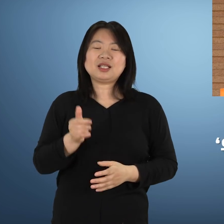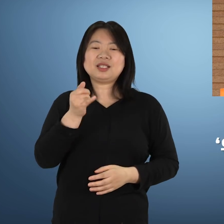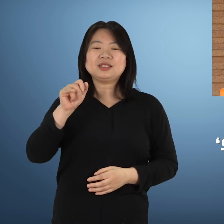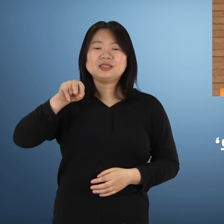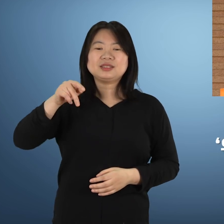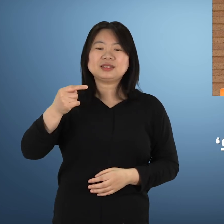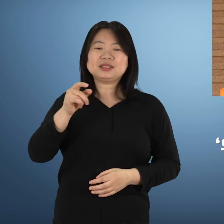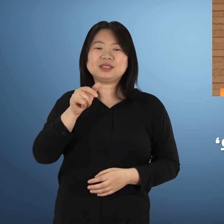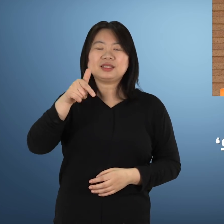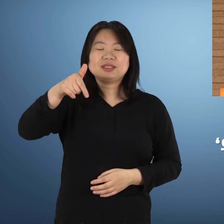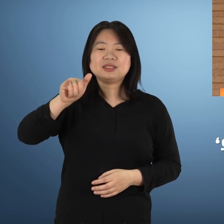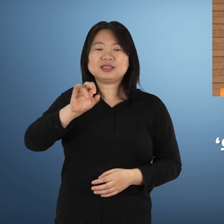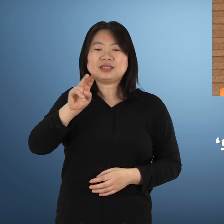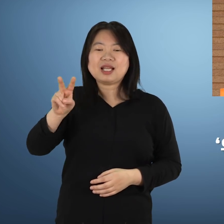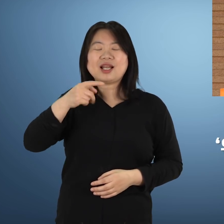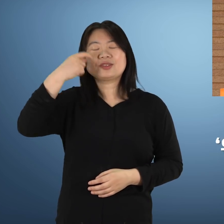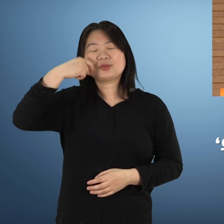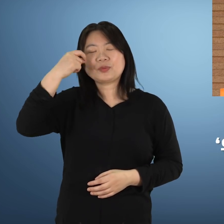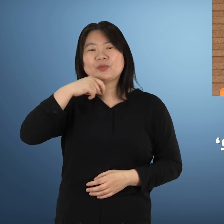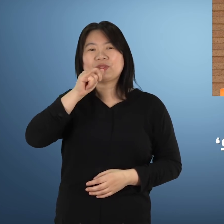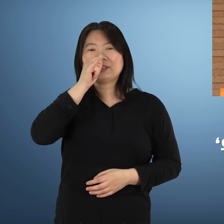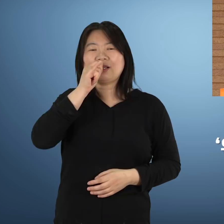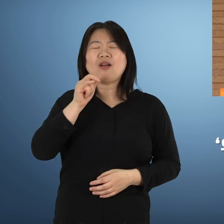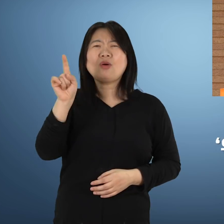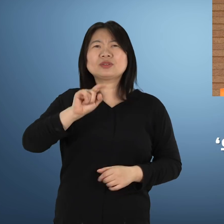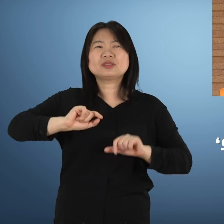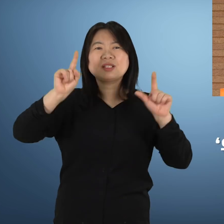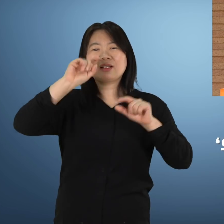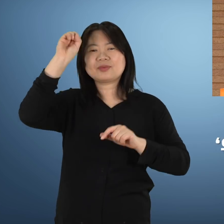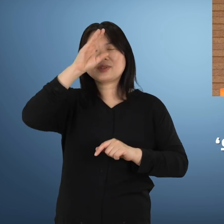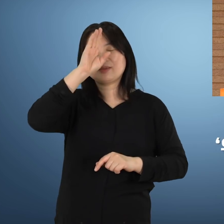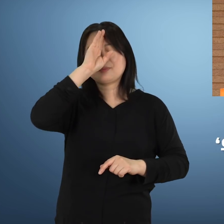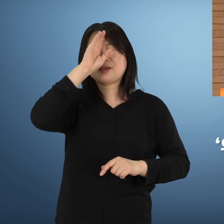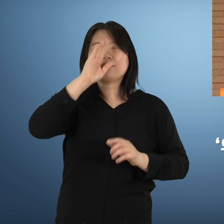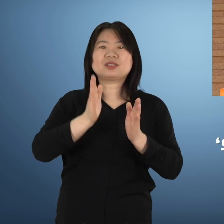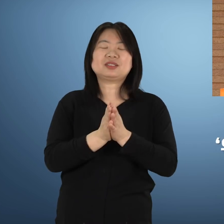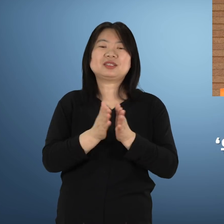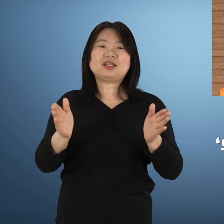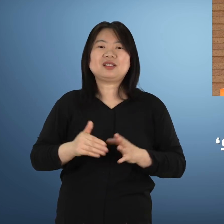히스기야의 통곡이 있어요. 그는 어느 날 갑자기 병이 듭니다.